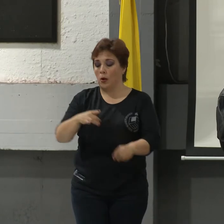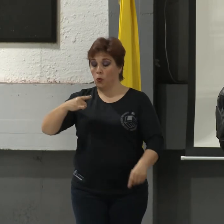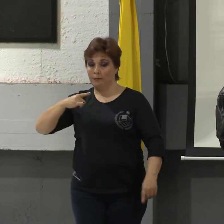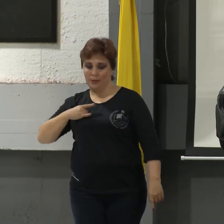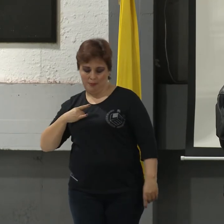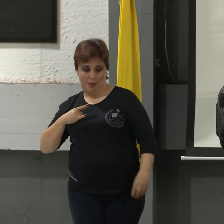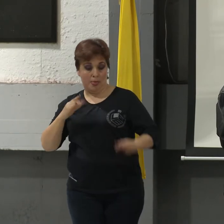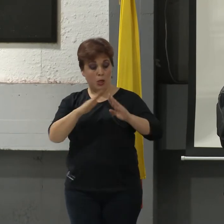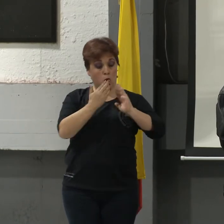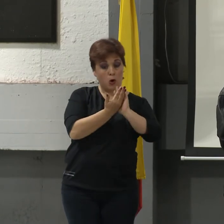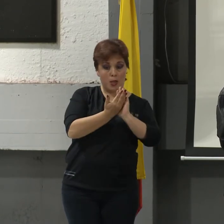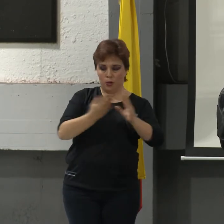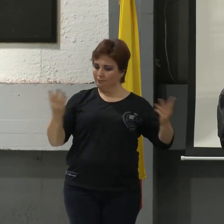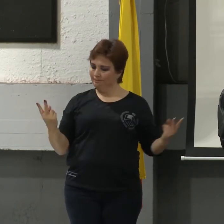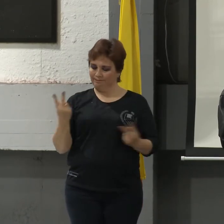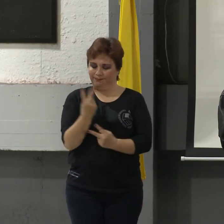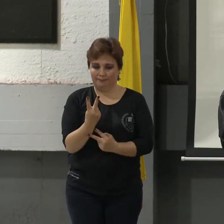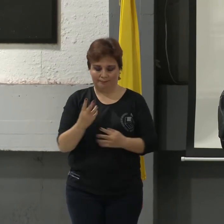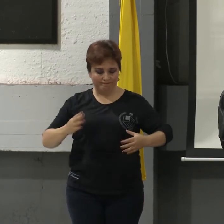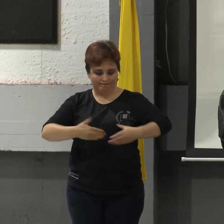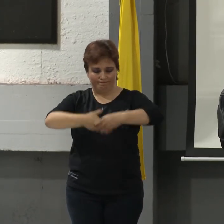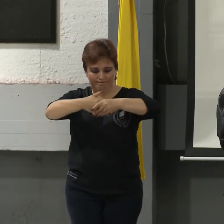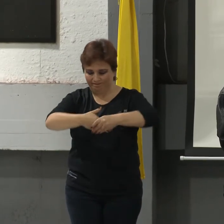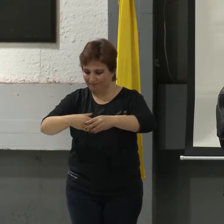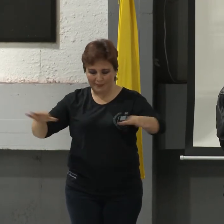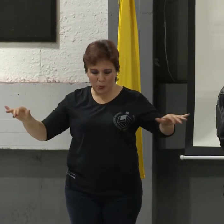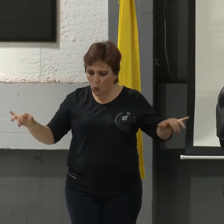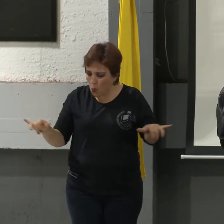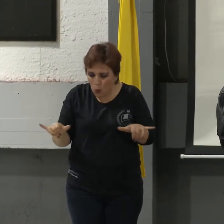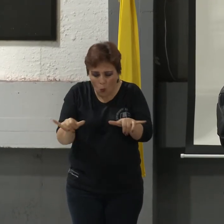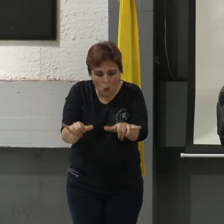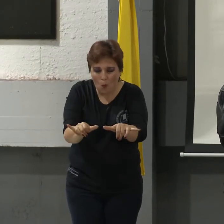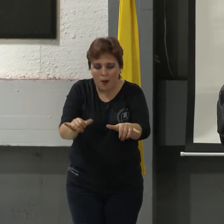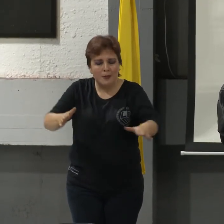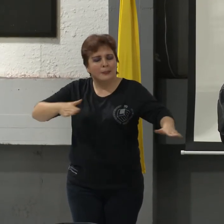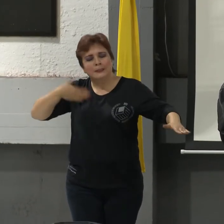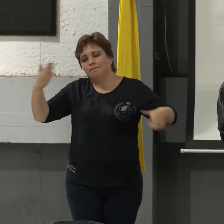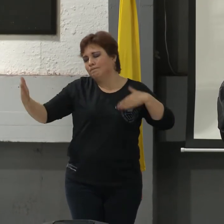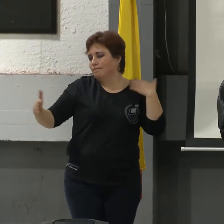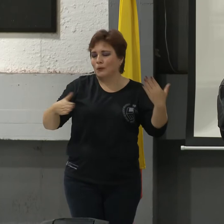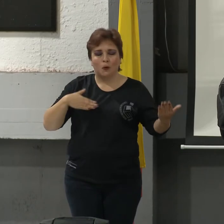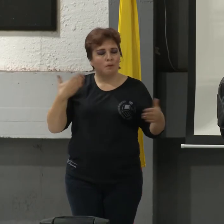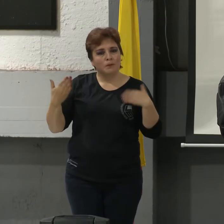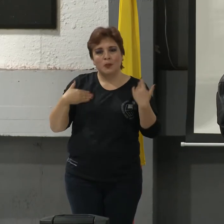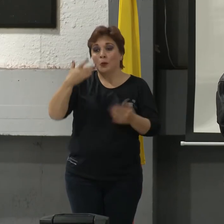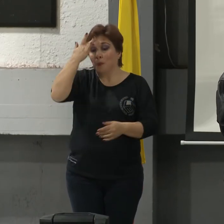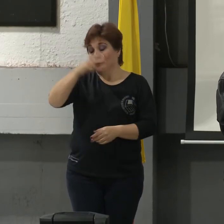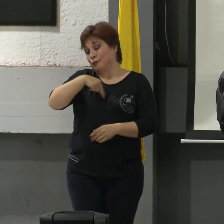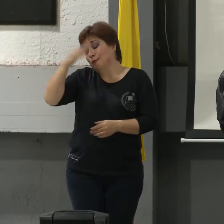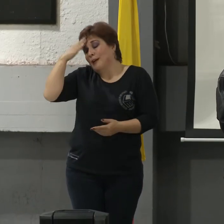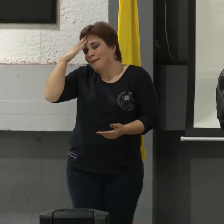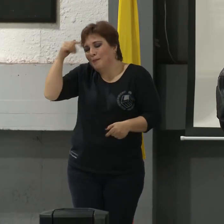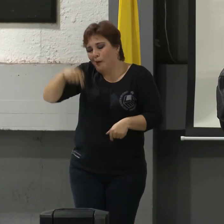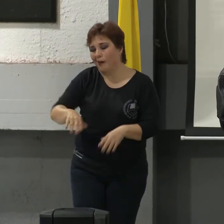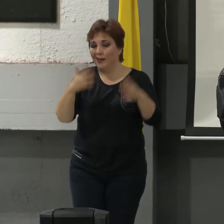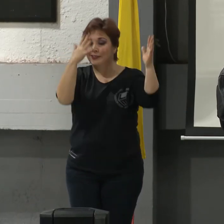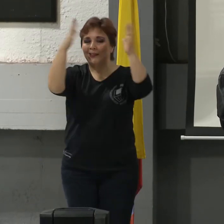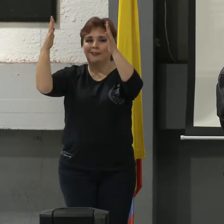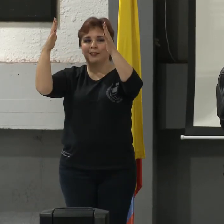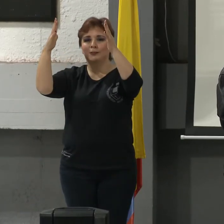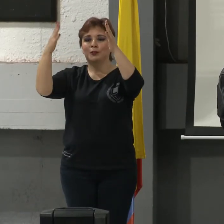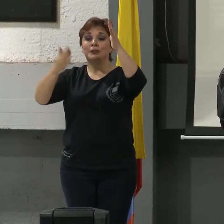años estamos muy entusiasmados y contentos porque sabemos que estas efemérides van a ser la oportunidad